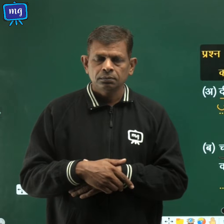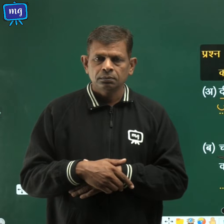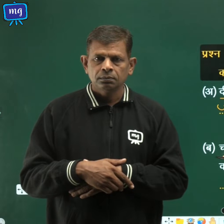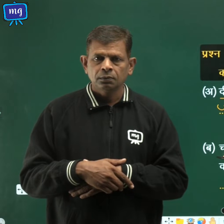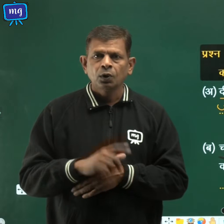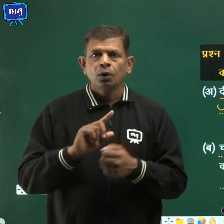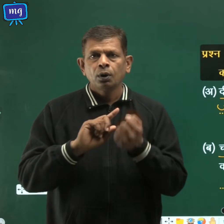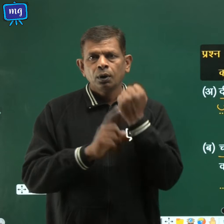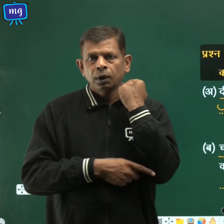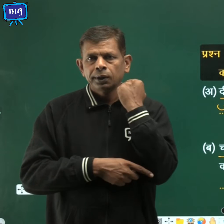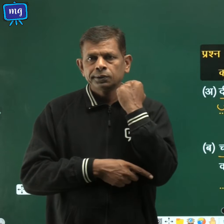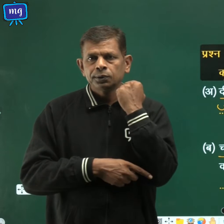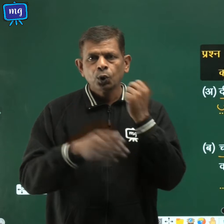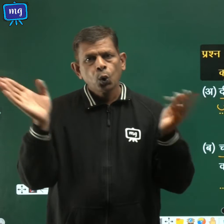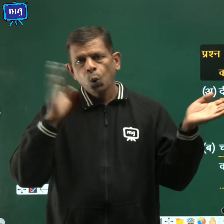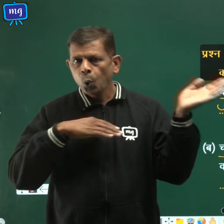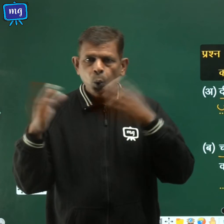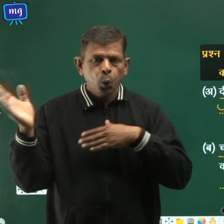चरम जलवायु